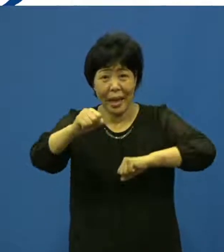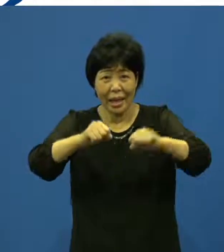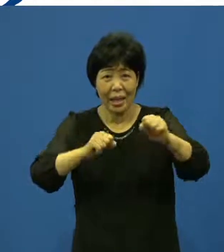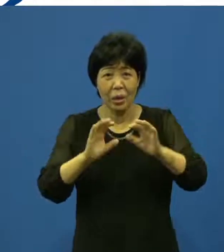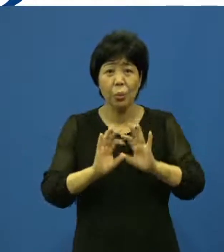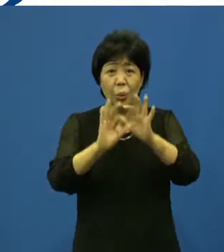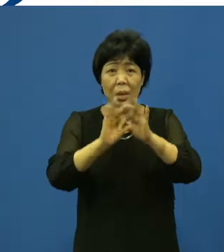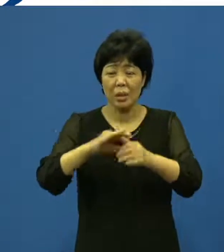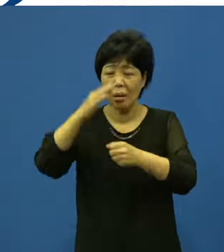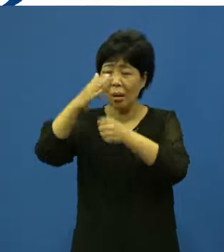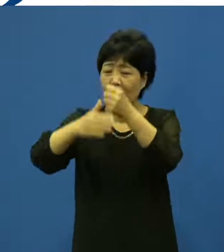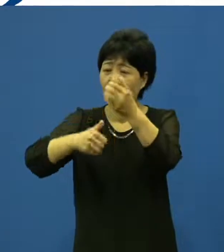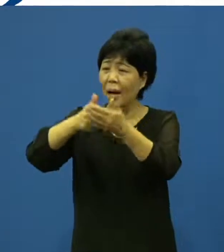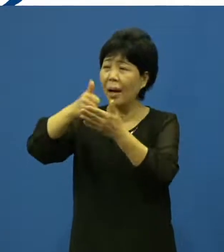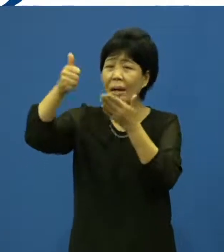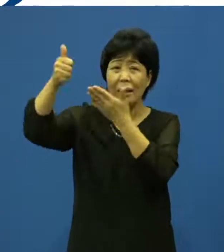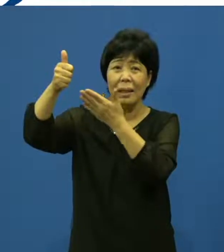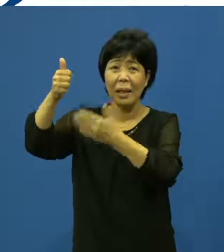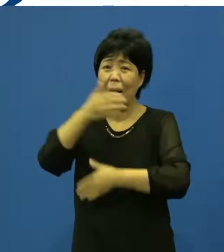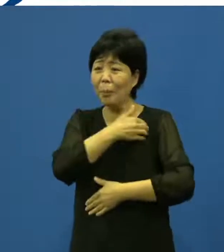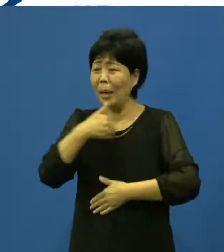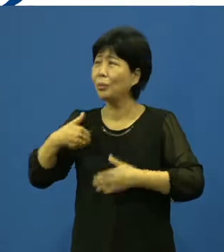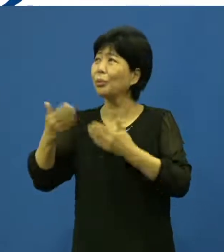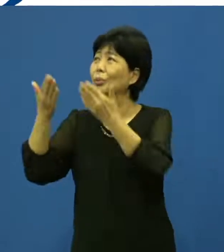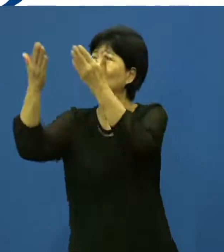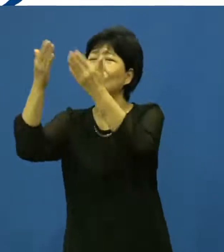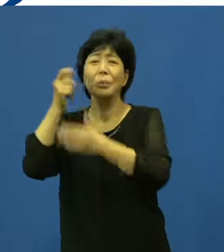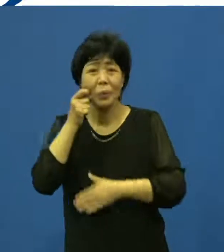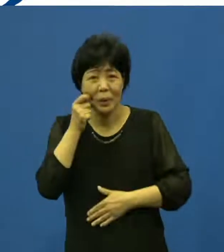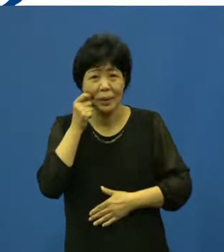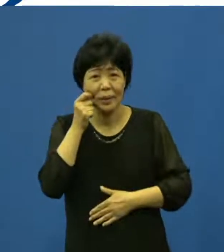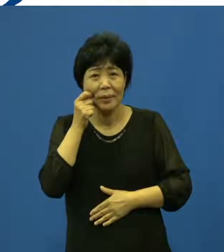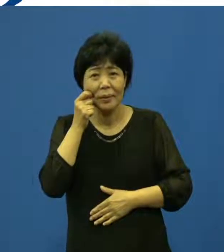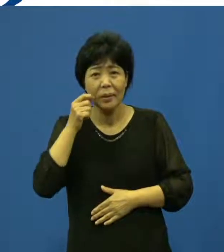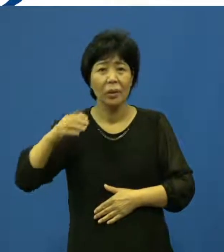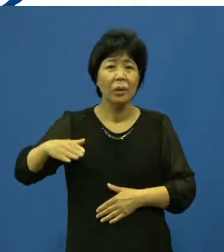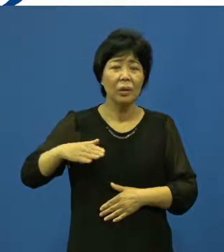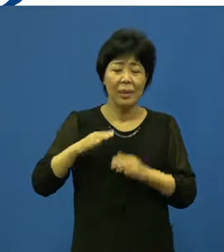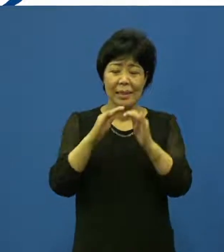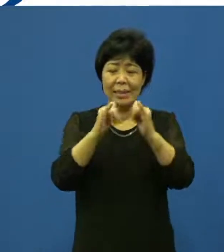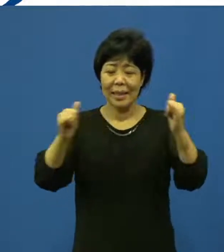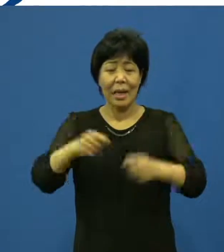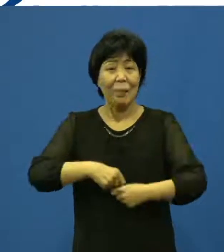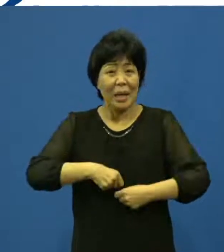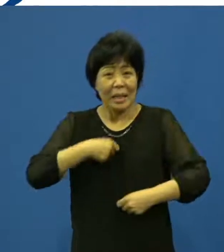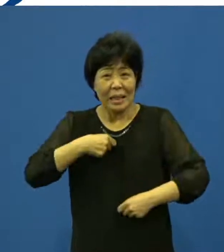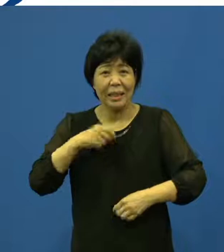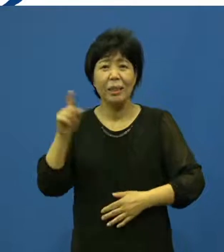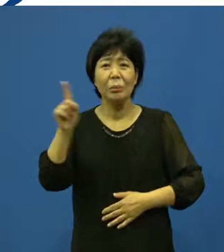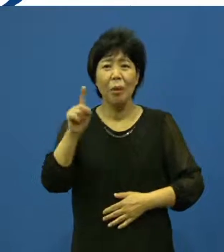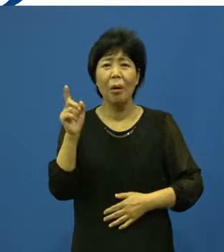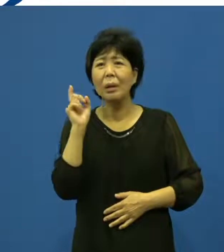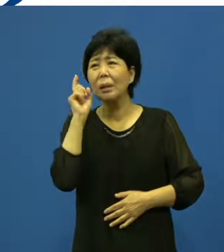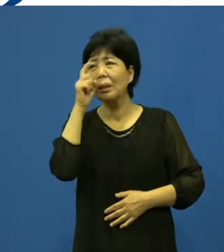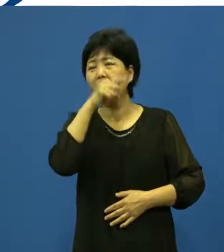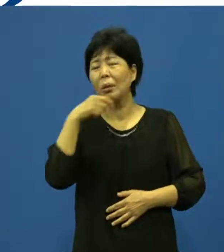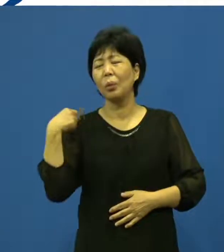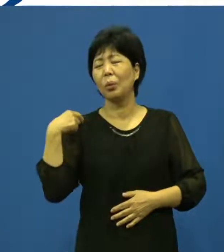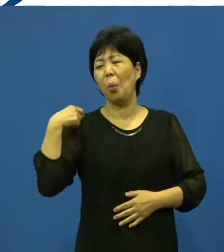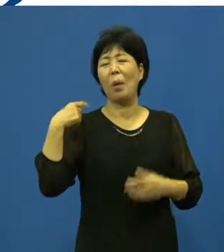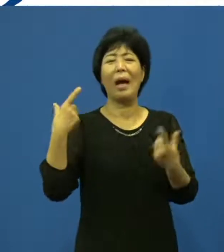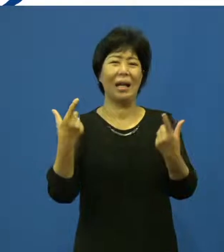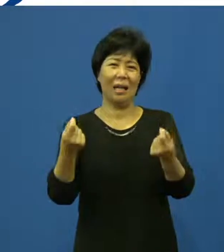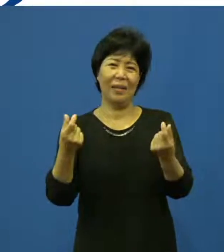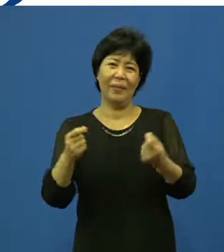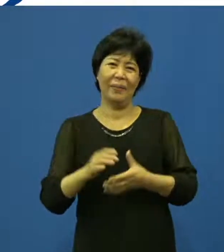없습니다. 우리의 의는 더러운 옷과 같다고 그랬습니다. 바리새인들이 그렇게 열심을 다했던 그들의 노력과